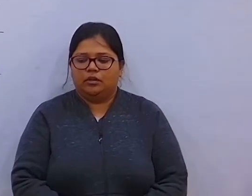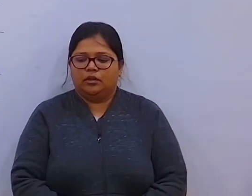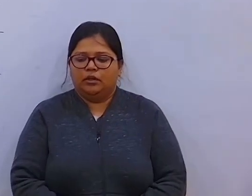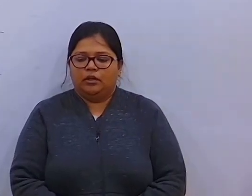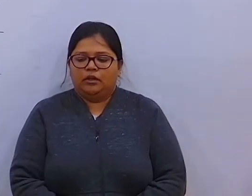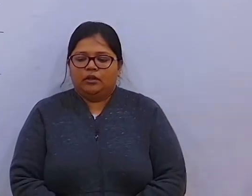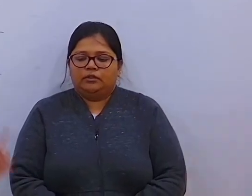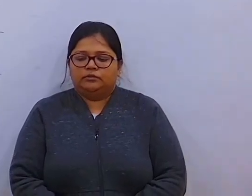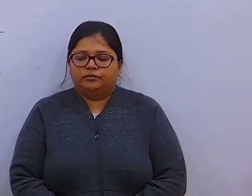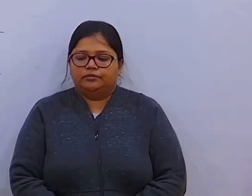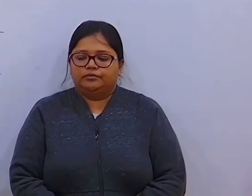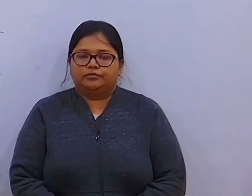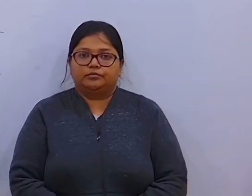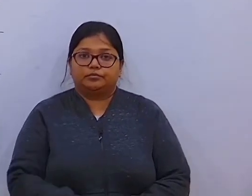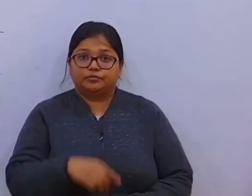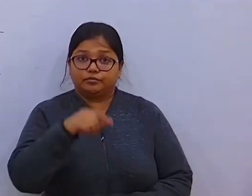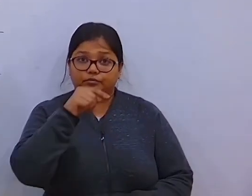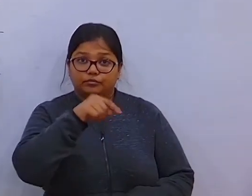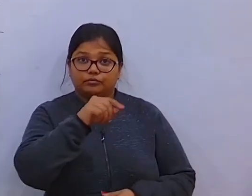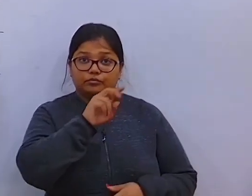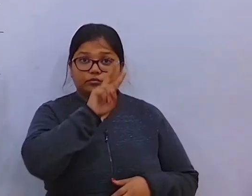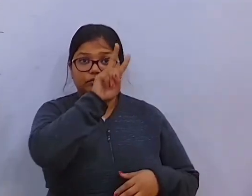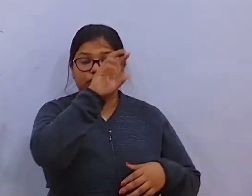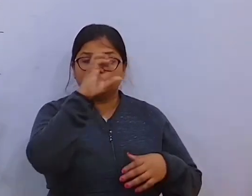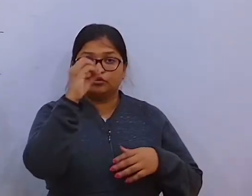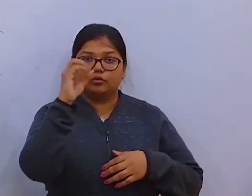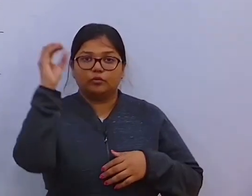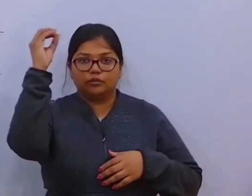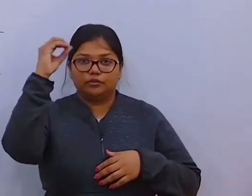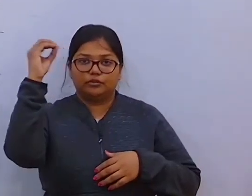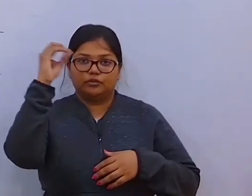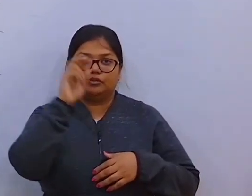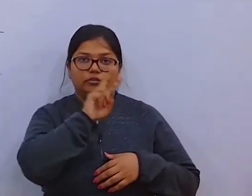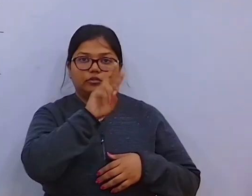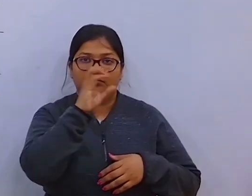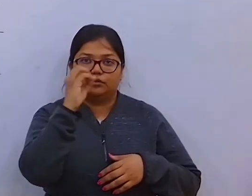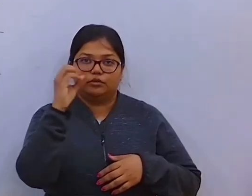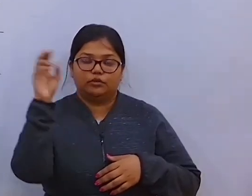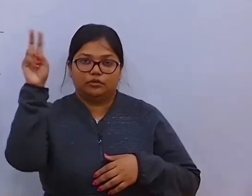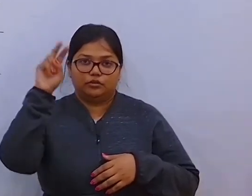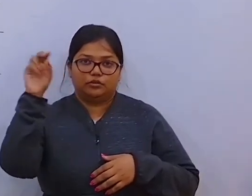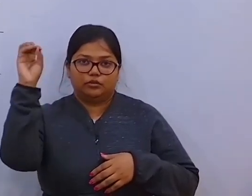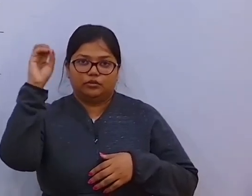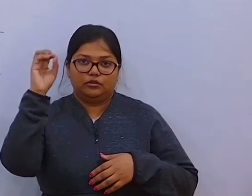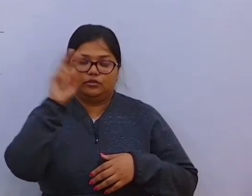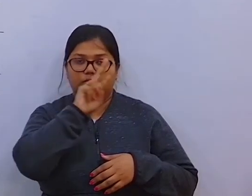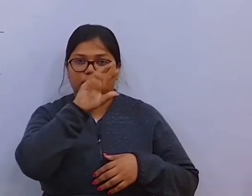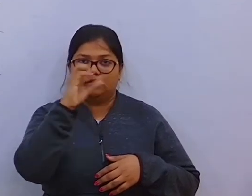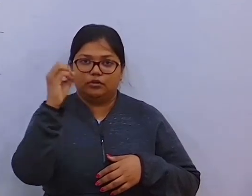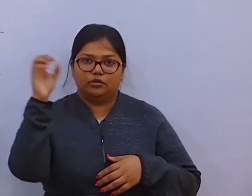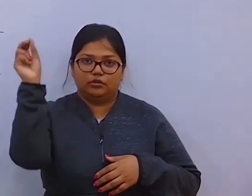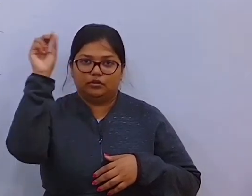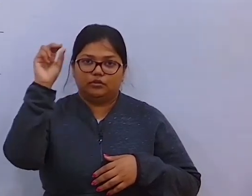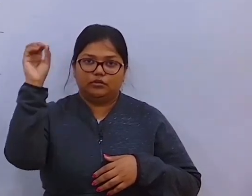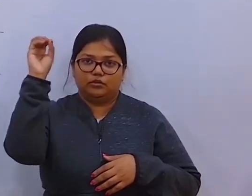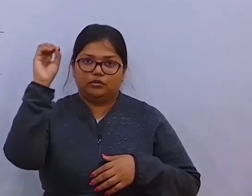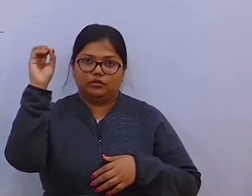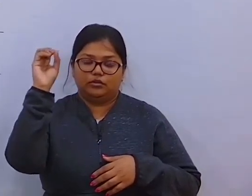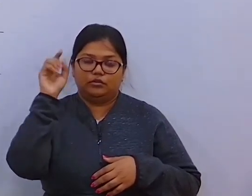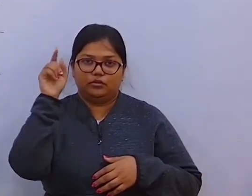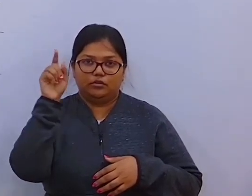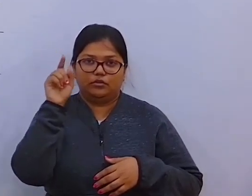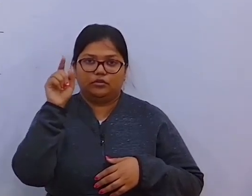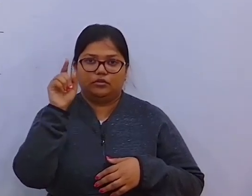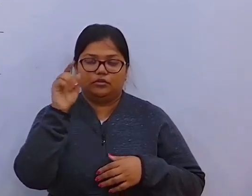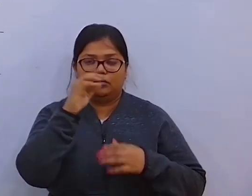डिग्री नॉर्थ से, है ना, डिग्री मीन समझ गए ना, ये जो डिग्रीज लिखे हुए हैं, तो 20 और 90 समझ जाओगे कि कहाँ पर कहाँ